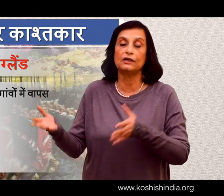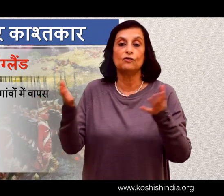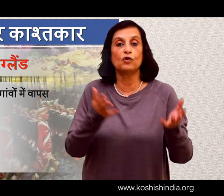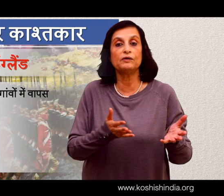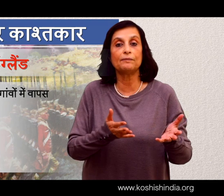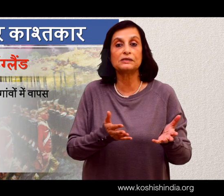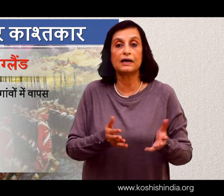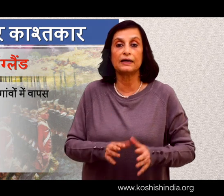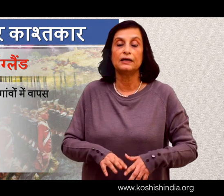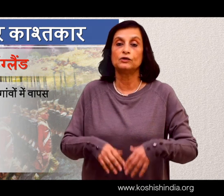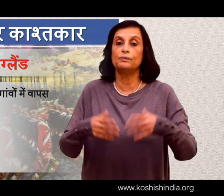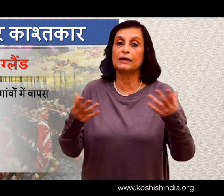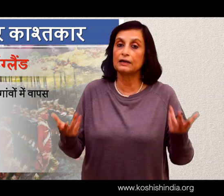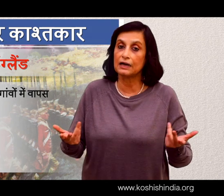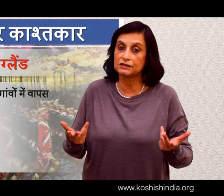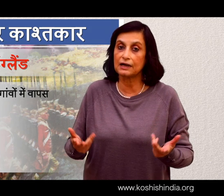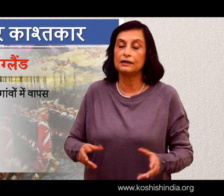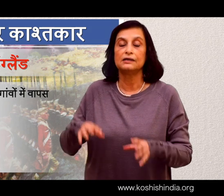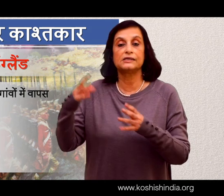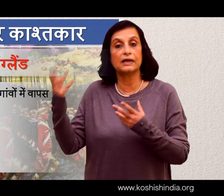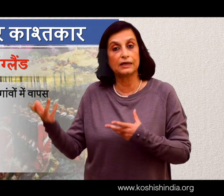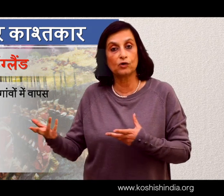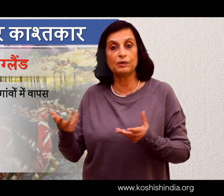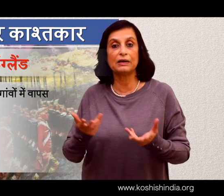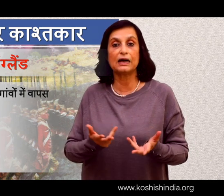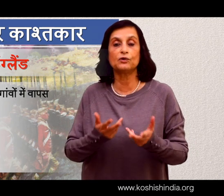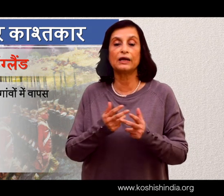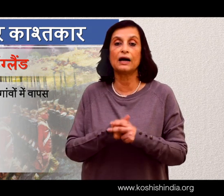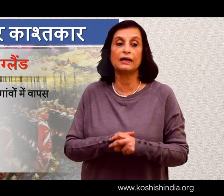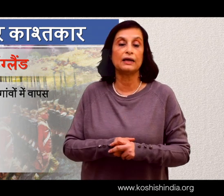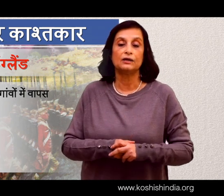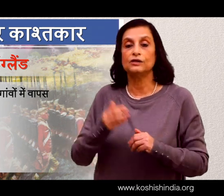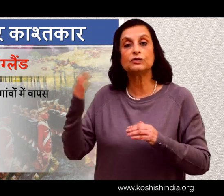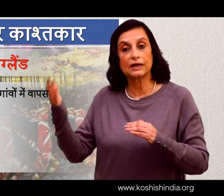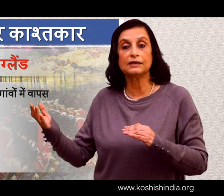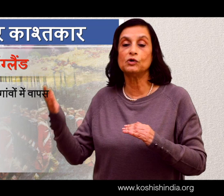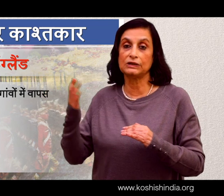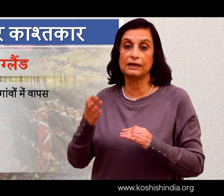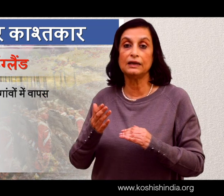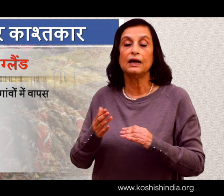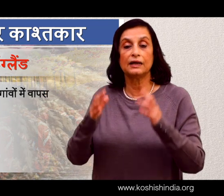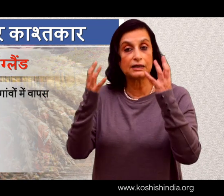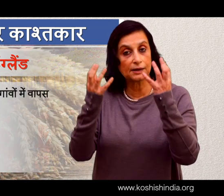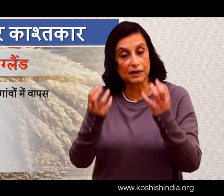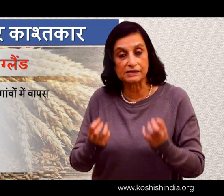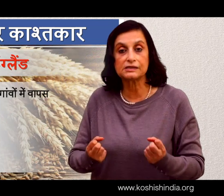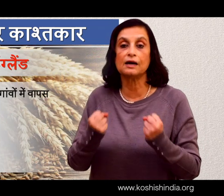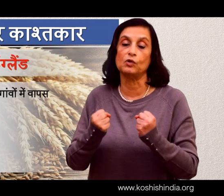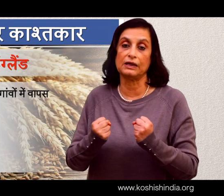हुएलोग भीवापसआगए।इसलिएबेरोजगार किरायेदारऔरसेनाकेलोग बेरोजगारहीवापसलौटे।युद्धसमाप्तहोतेहीअनाजकी कीमतेंगिरने